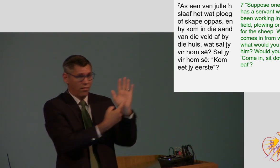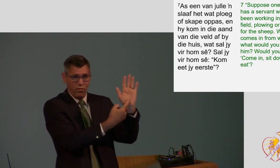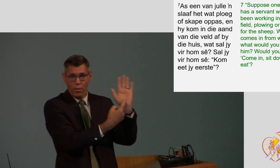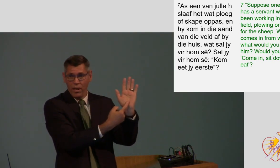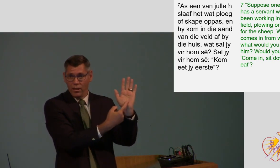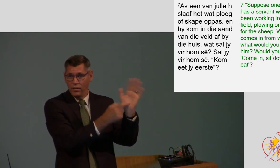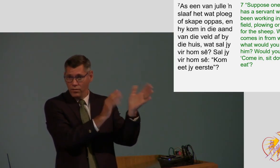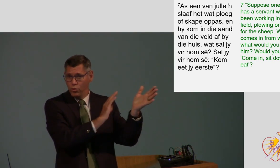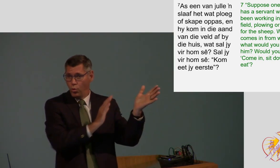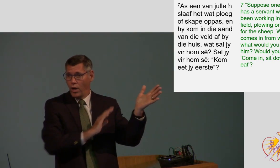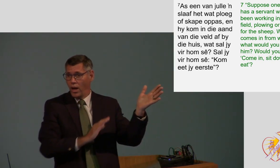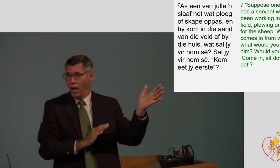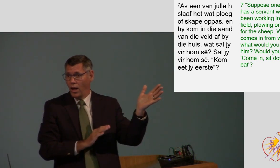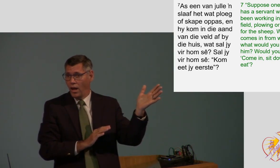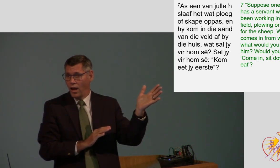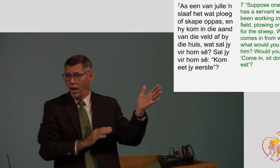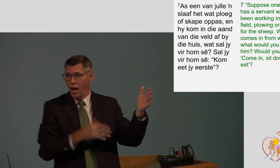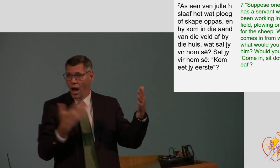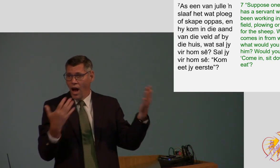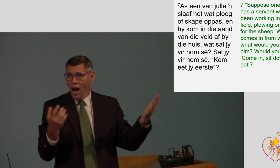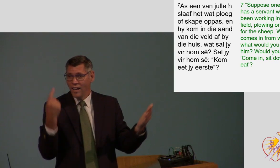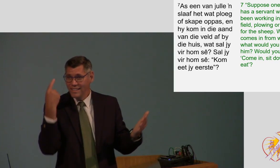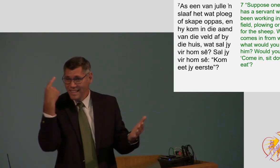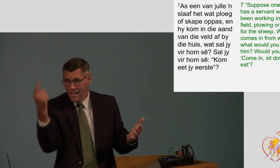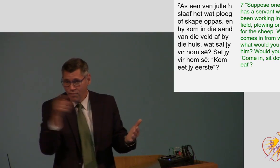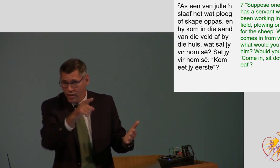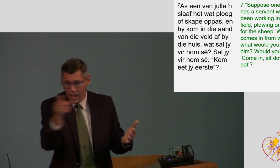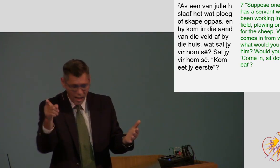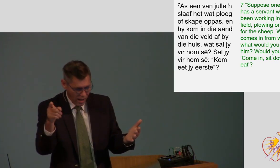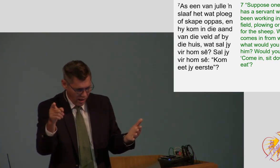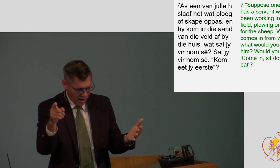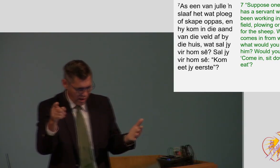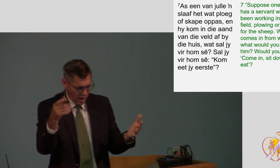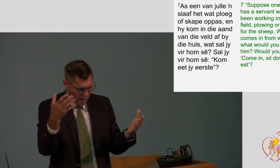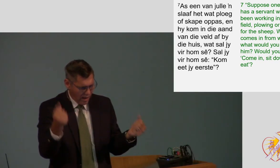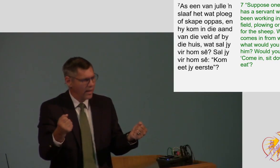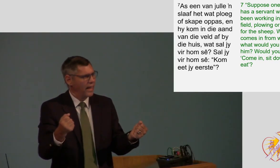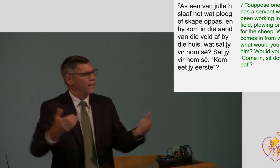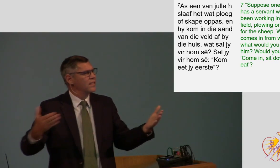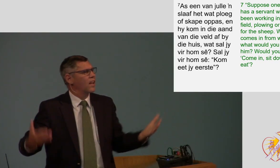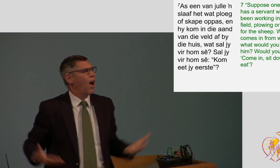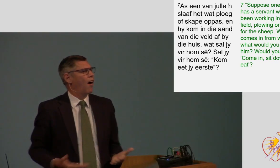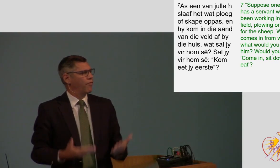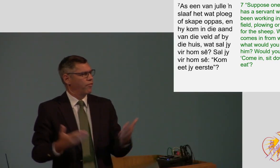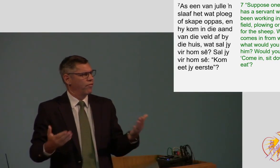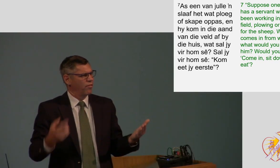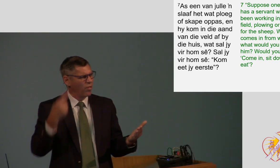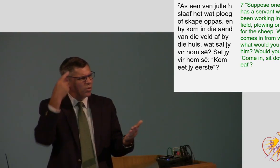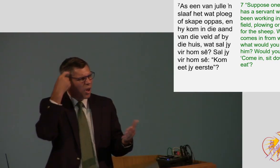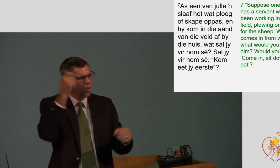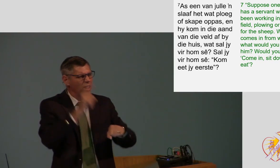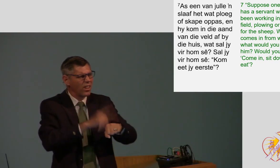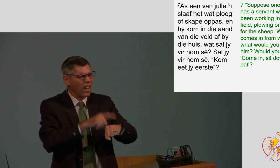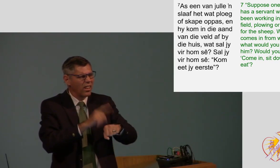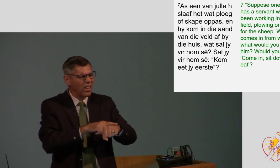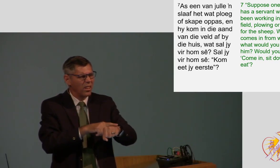voorbeeld, storie. As een van julle het 'n slaaf, nou in die tyd,